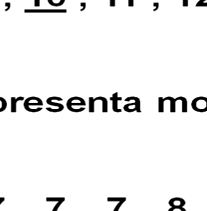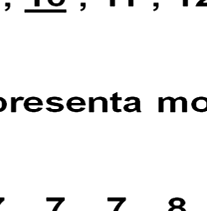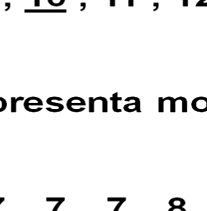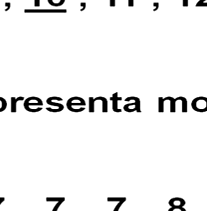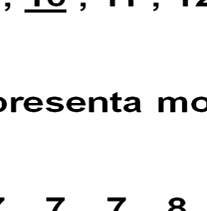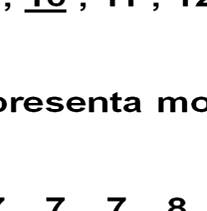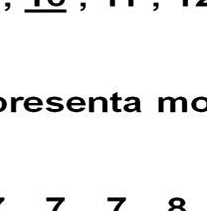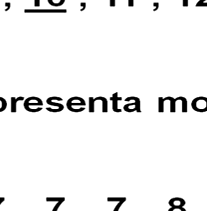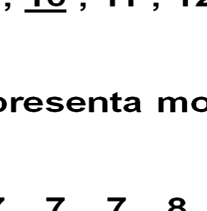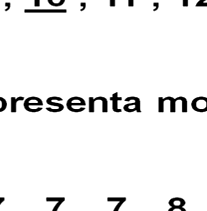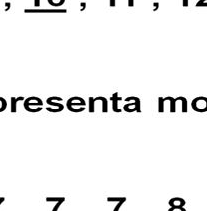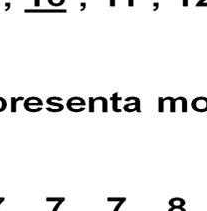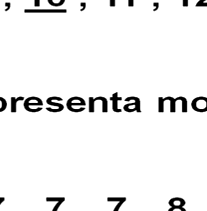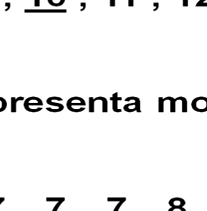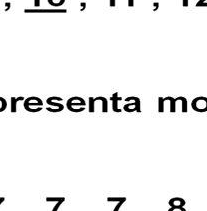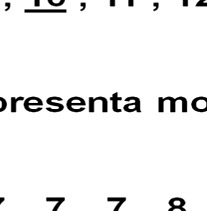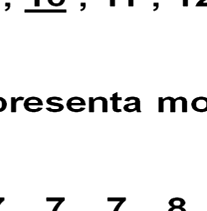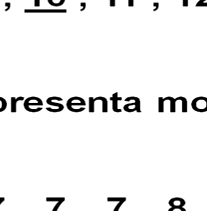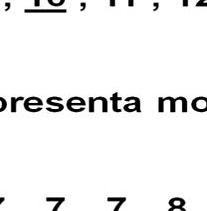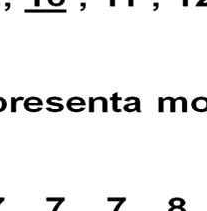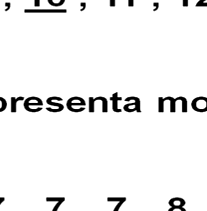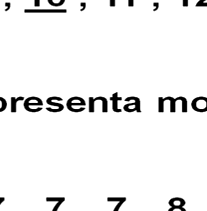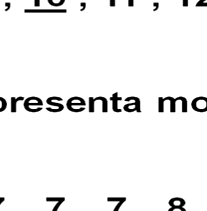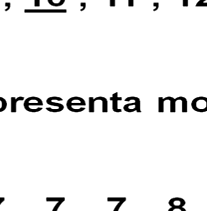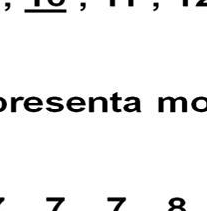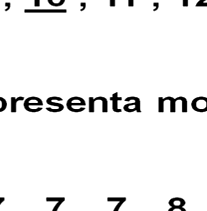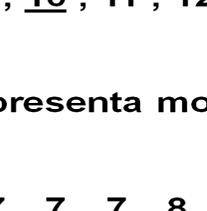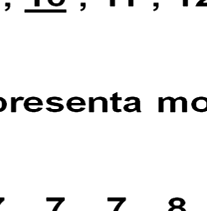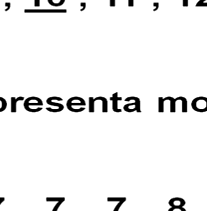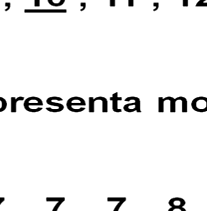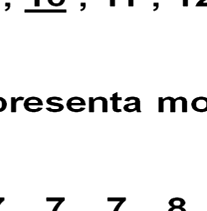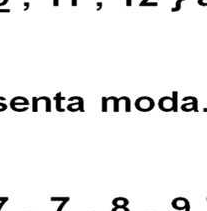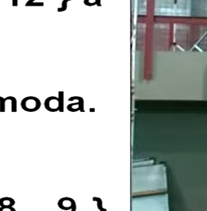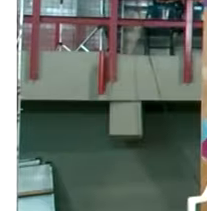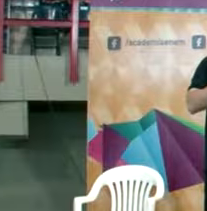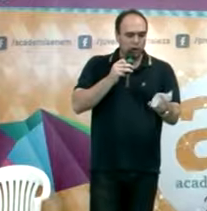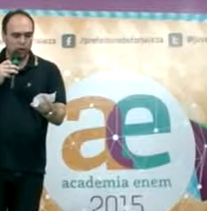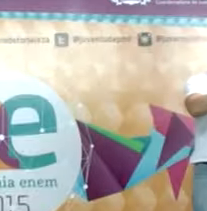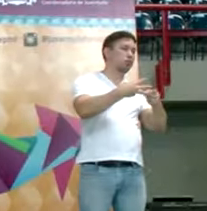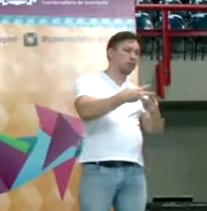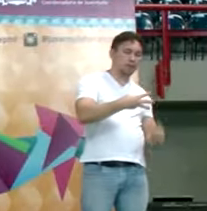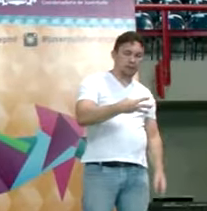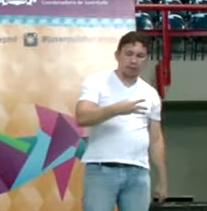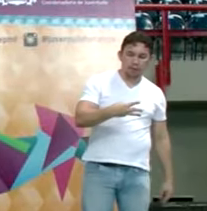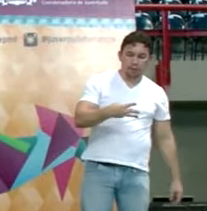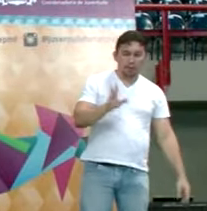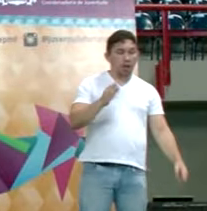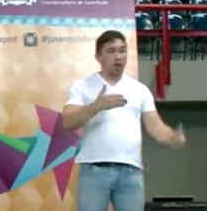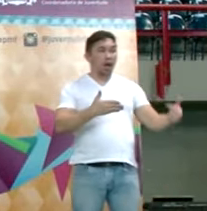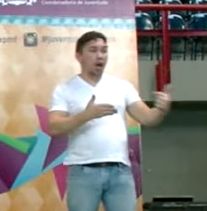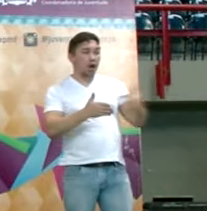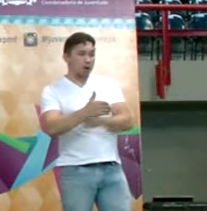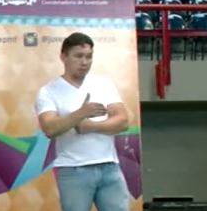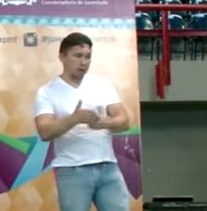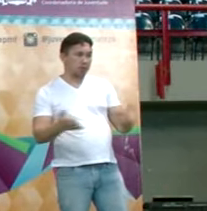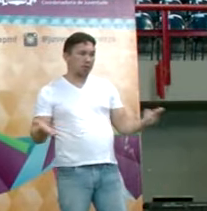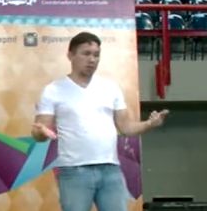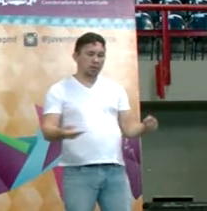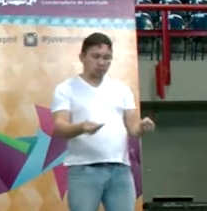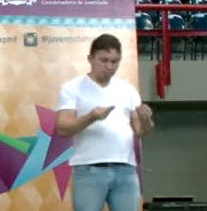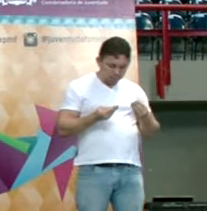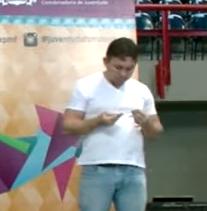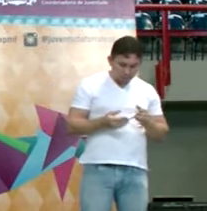vezes maior do que os outros beleza Esses são os conceitos que a gente tem que apresentar aqui ó uma uma perguntinha que apareceu